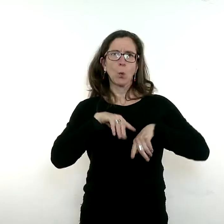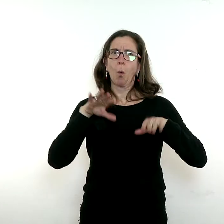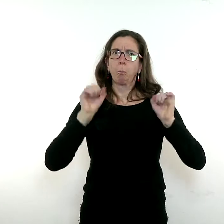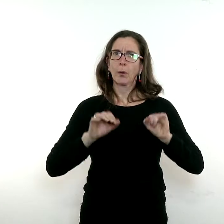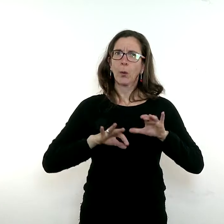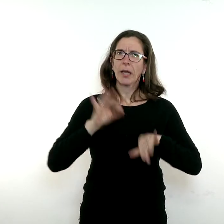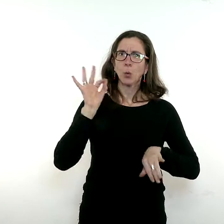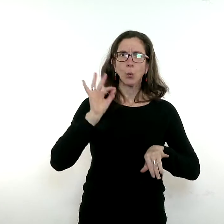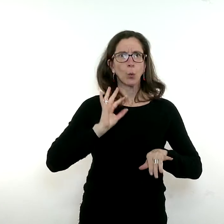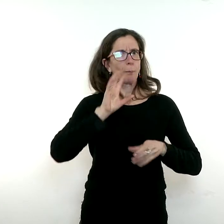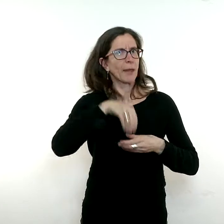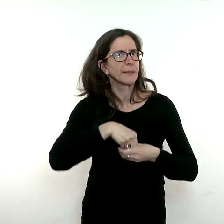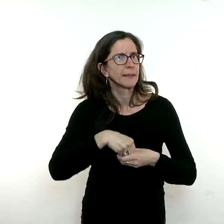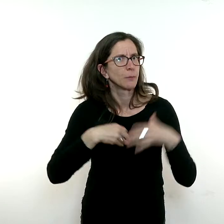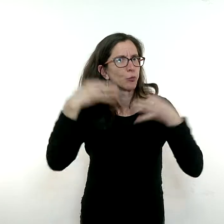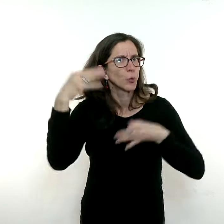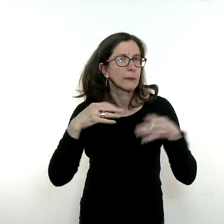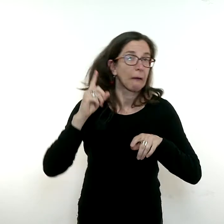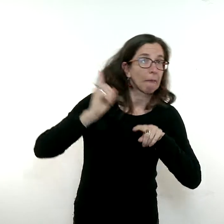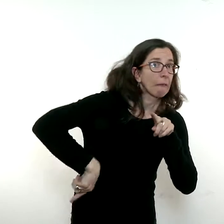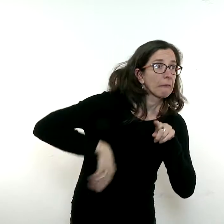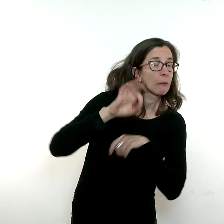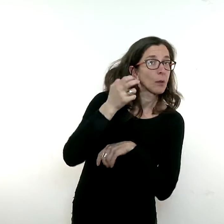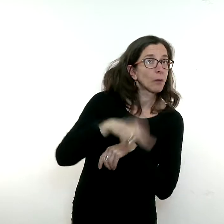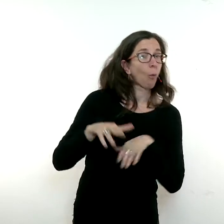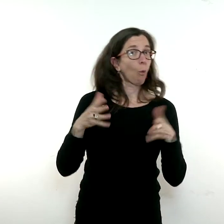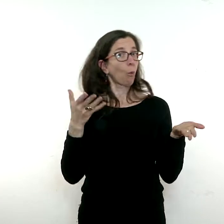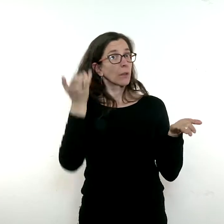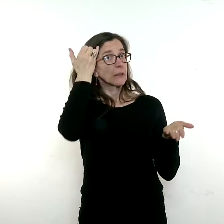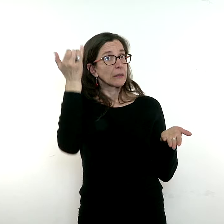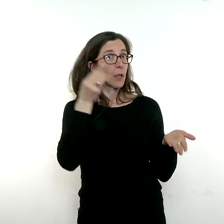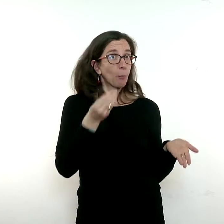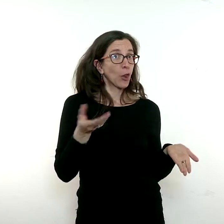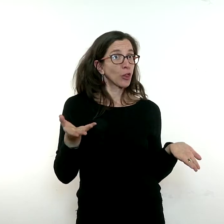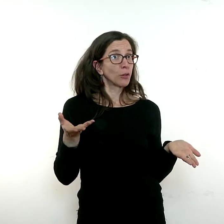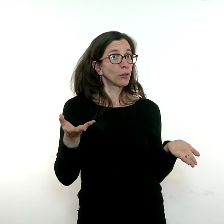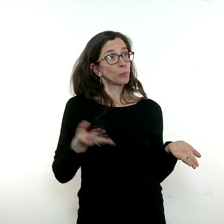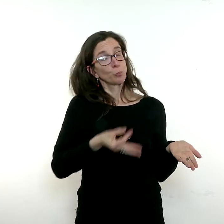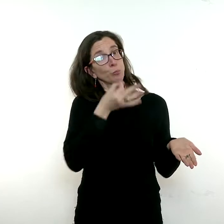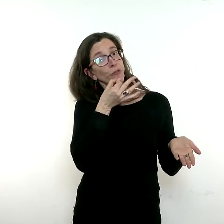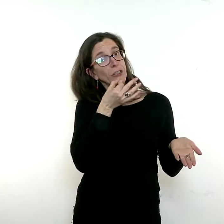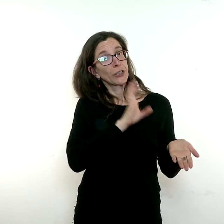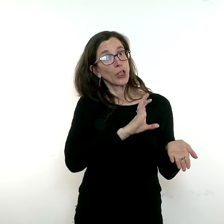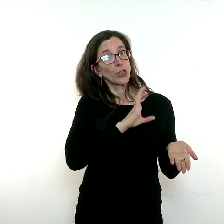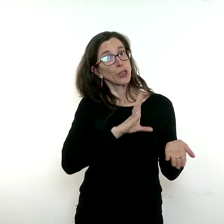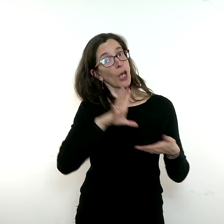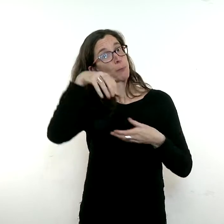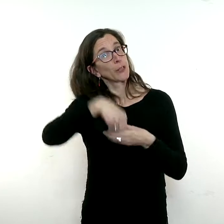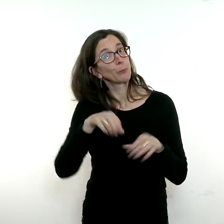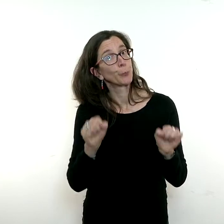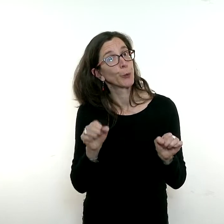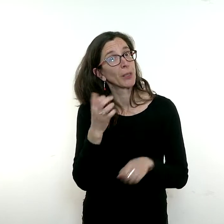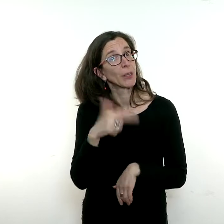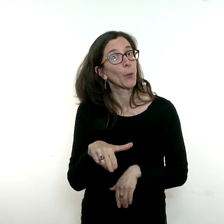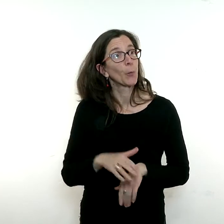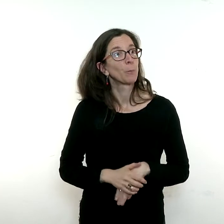Est-ce que c'est interdit ou... C'est une bonne idée, donc autant essayer d'y participer. Je vous propose